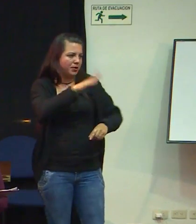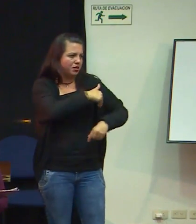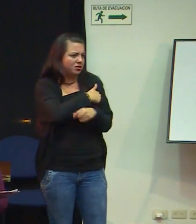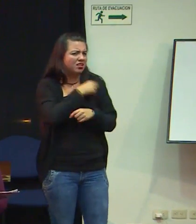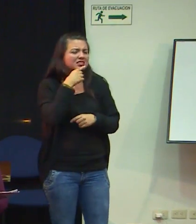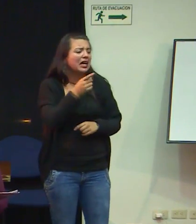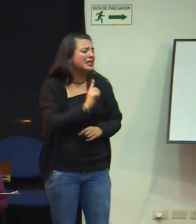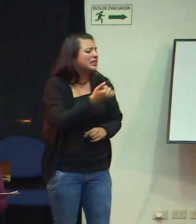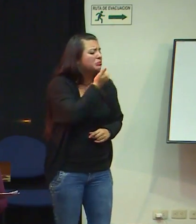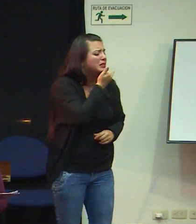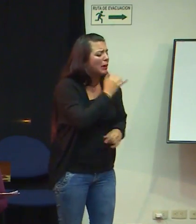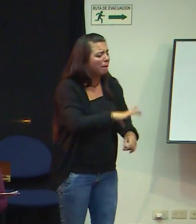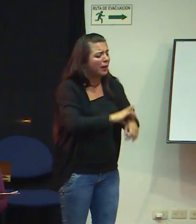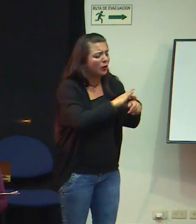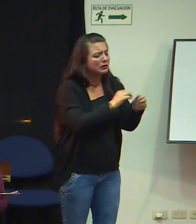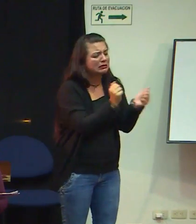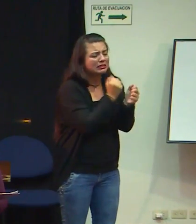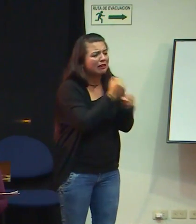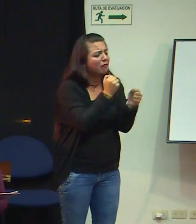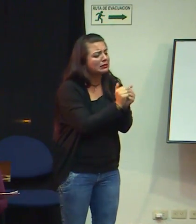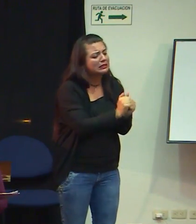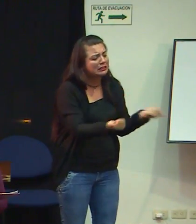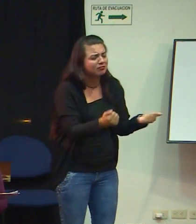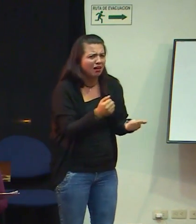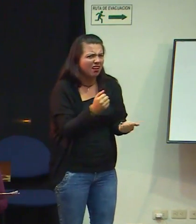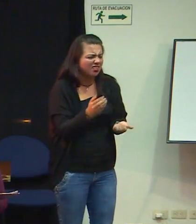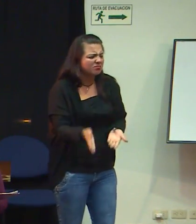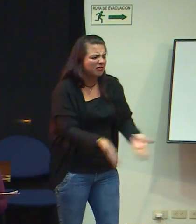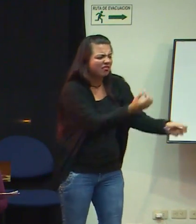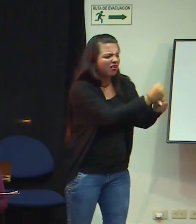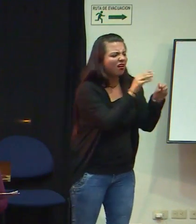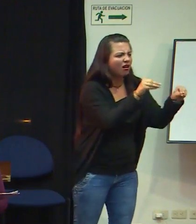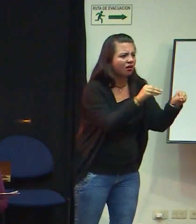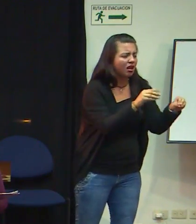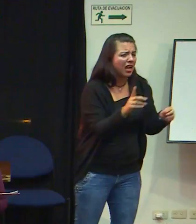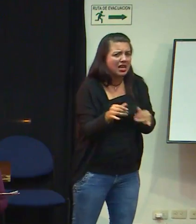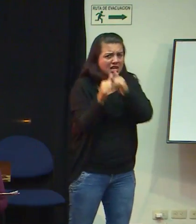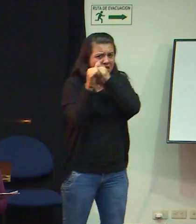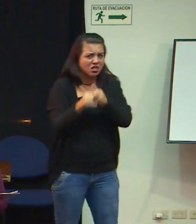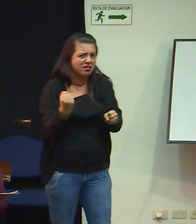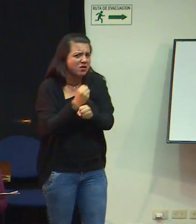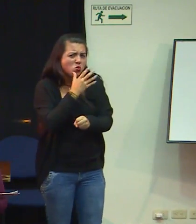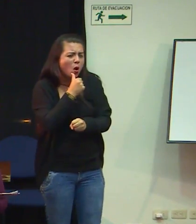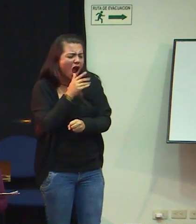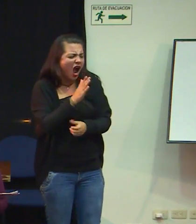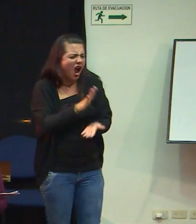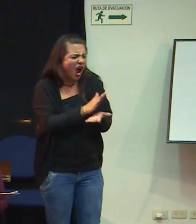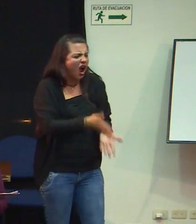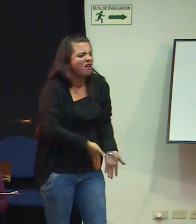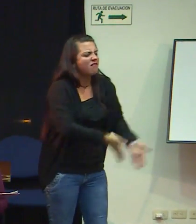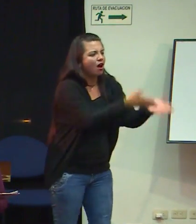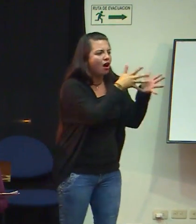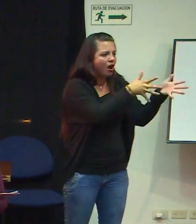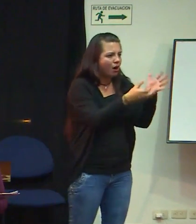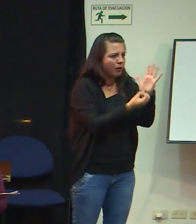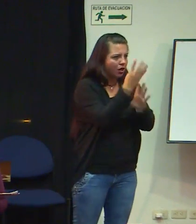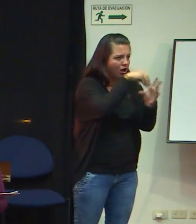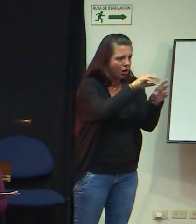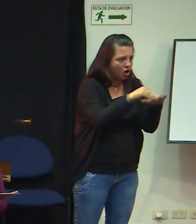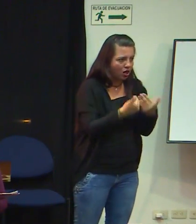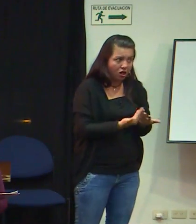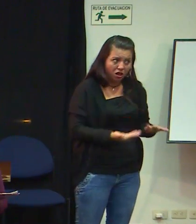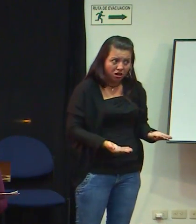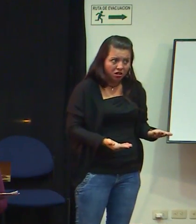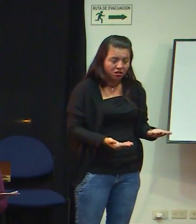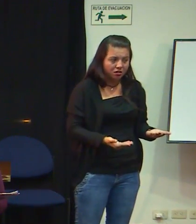tienen trabajo, entonces démoslos que eduquen. Los ingenieros no tienen trabajo, dejemos que dicten matemáticas en los colegios. A veces a